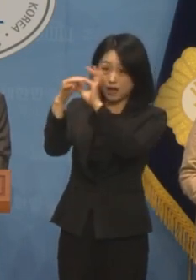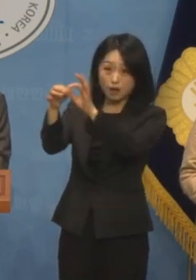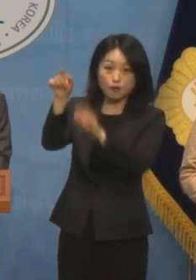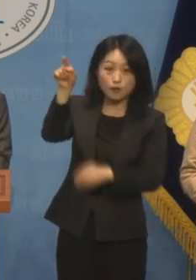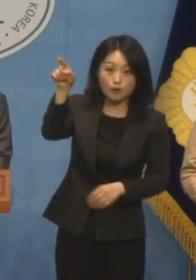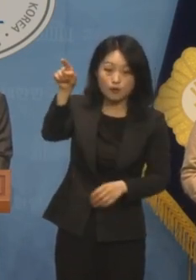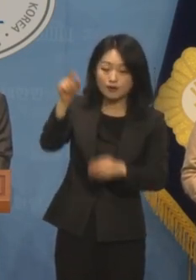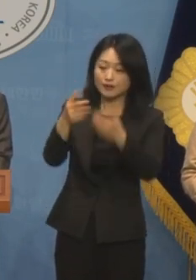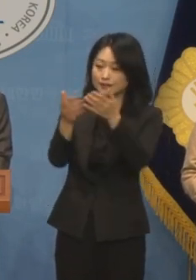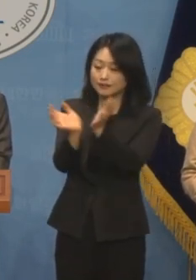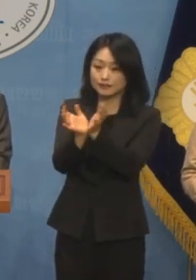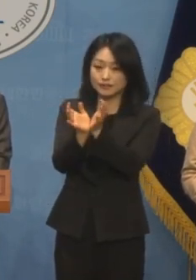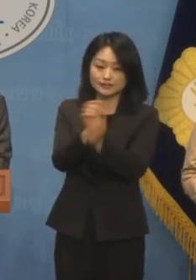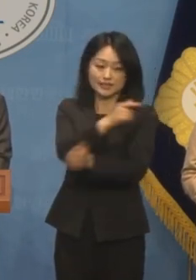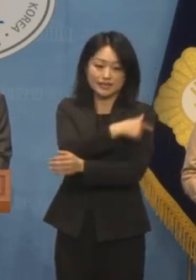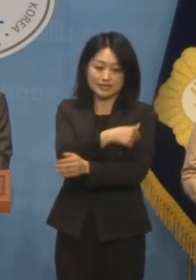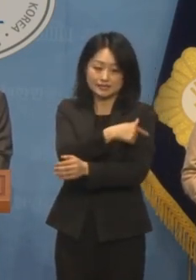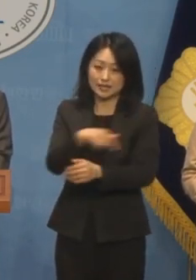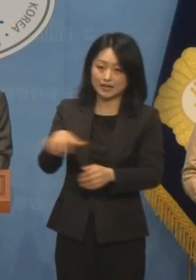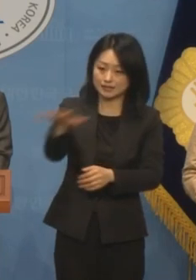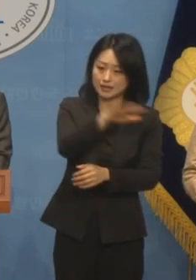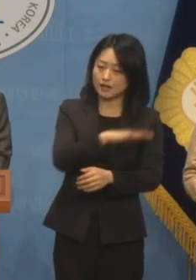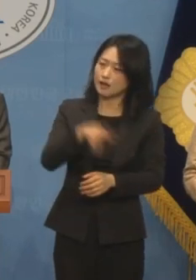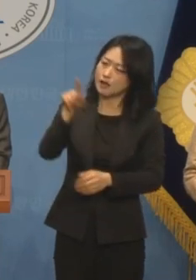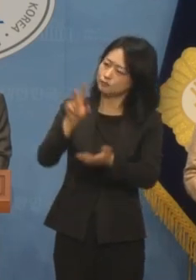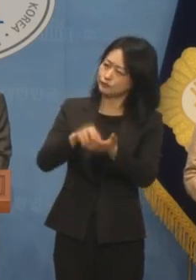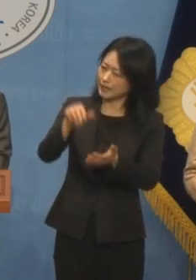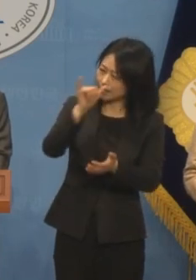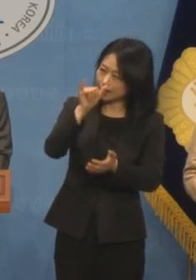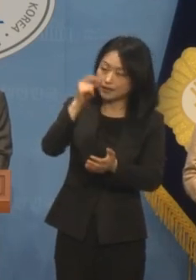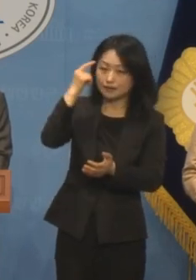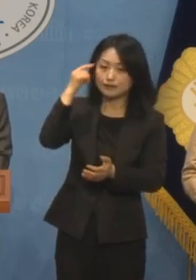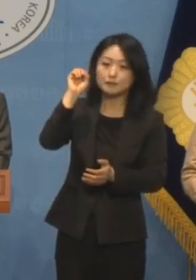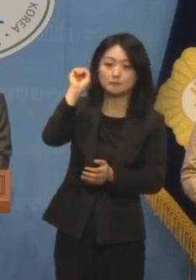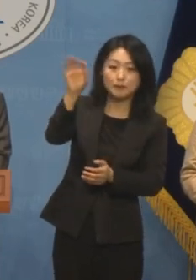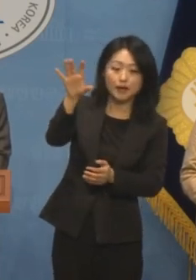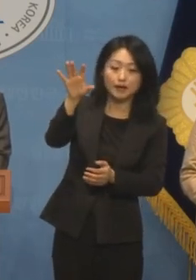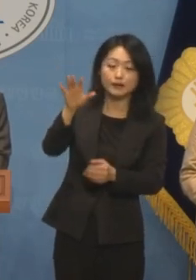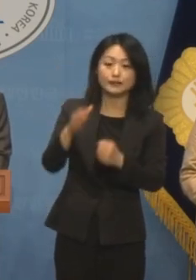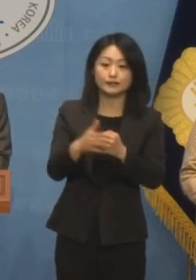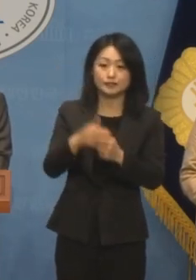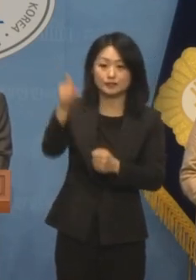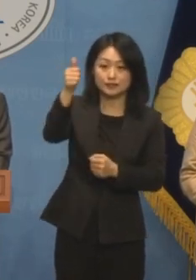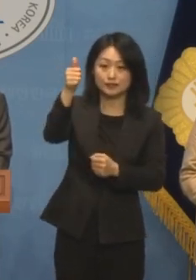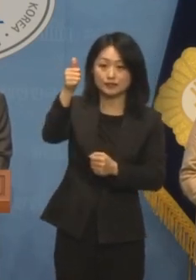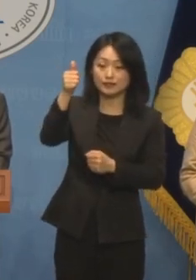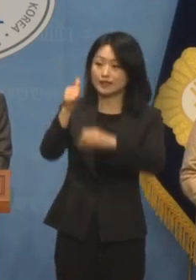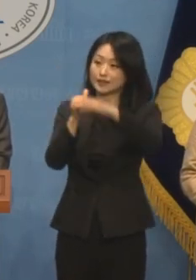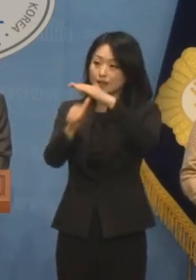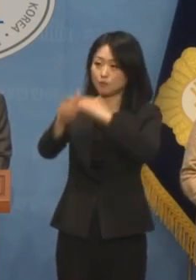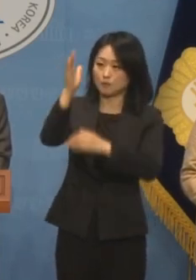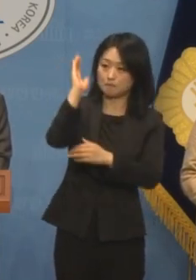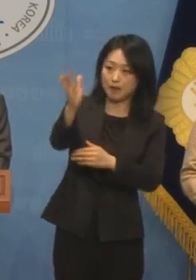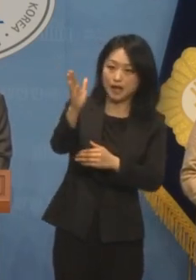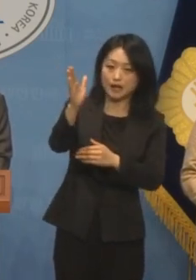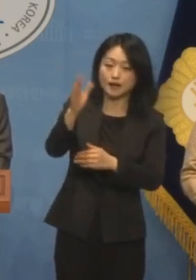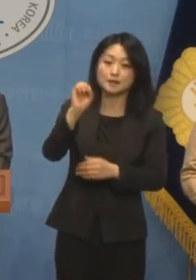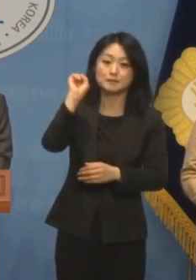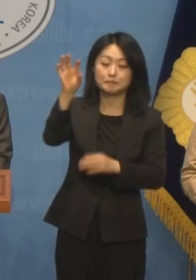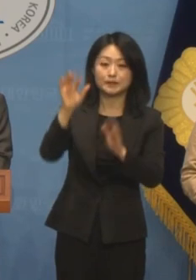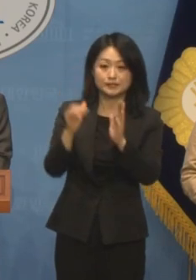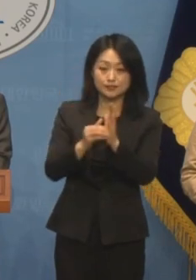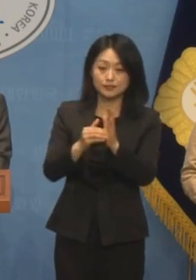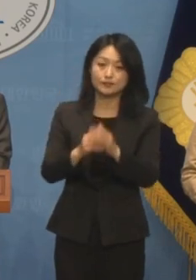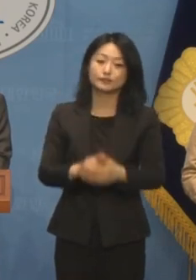단체 구성원에게 문제가 생길 수 있겠다는 생각에 전인경 상임이사의 단독 대표 추대는 불가하다고